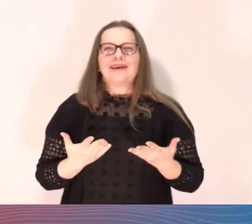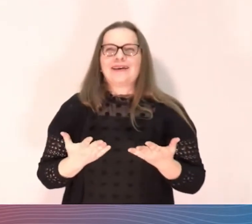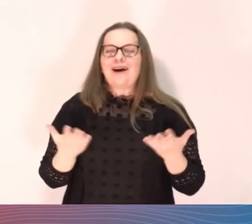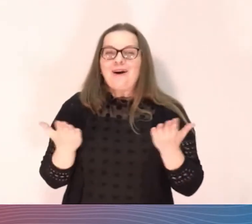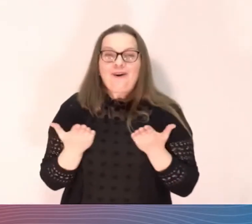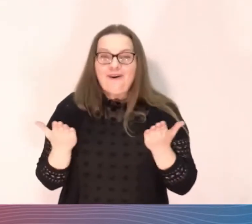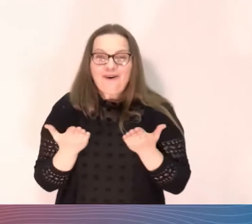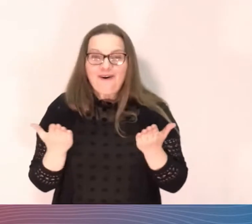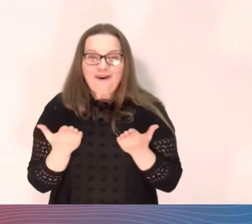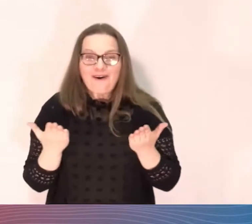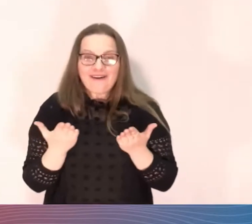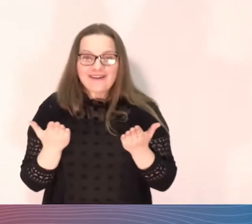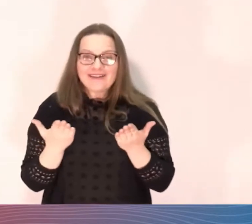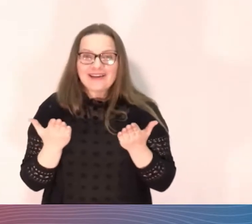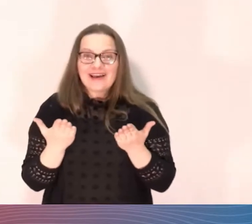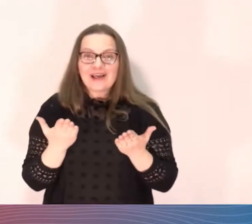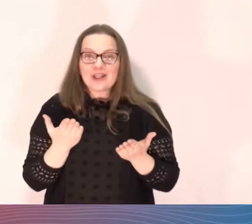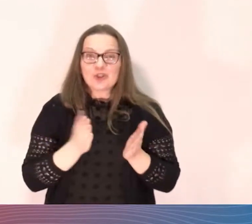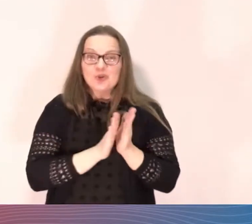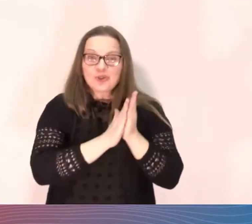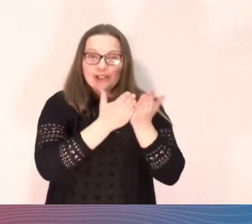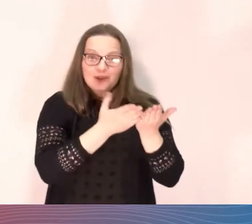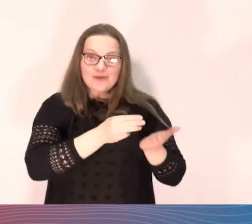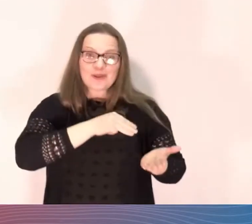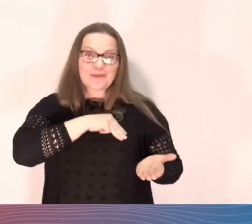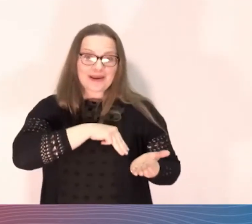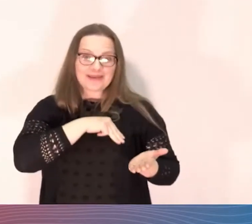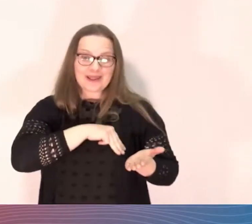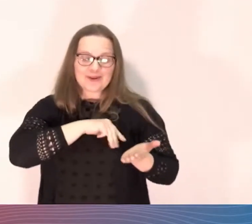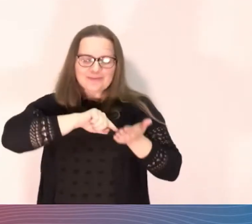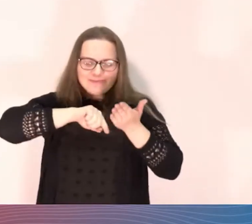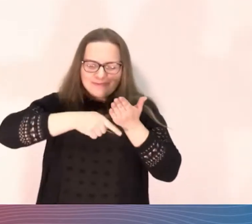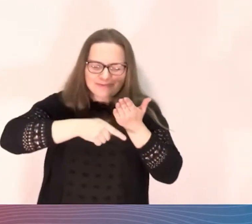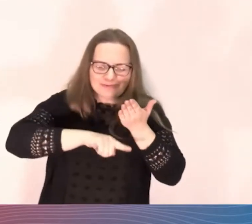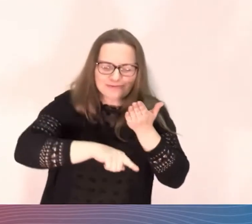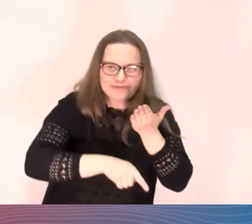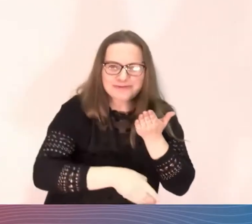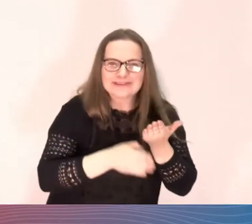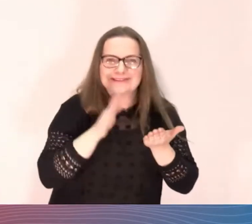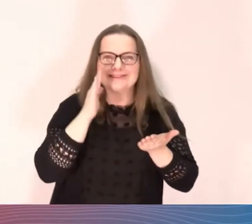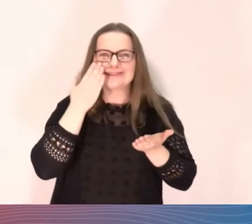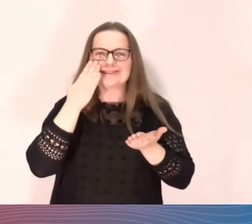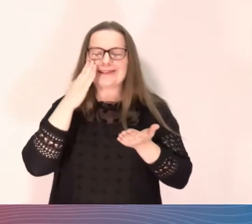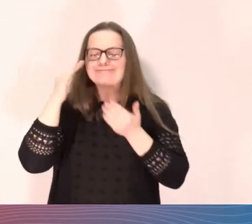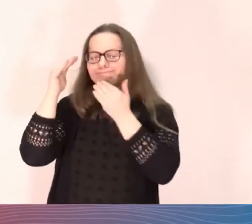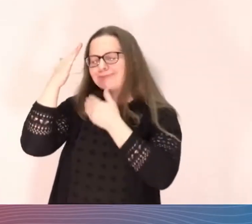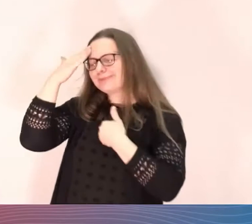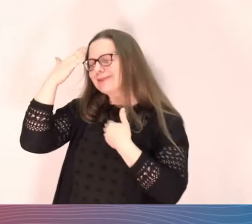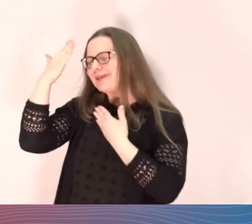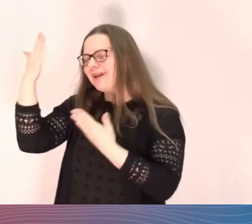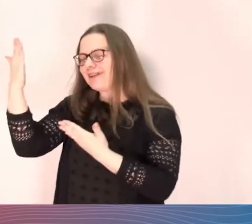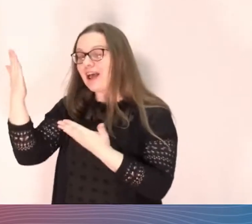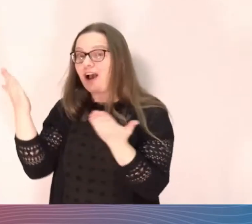penetrar no encargo do livro de Mateus e, na sequência, o livro de